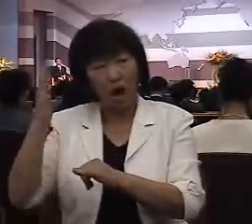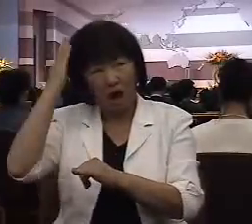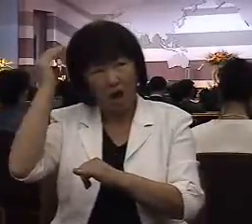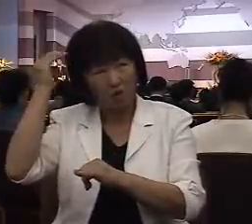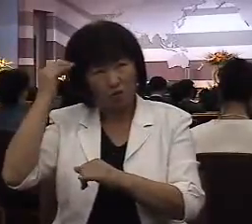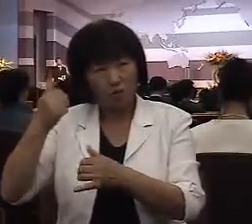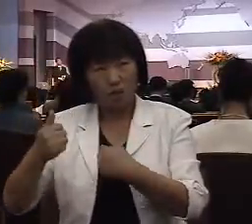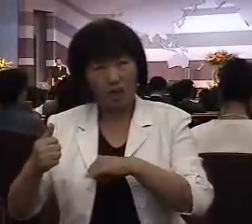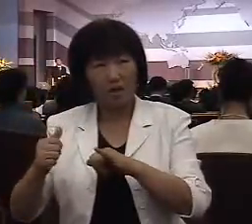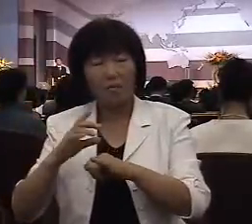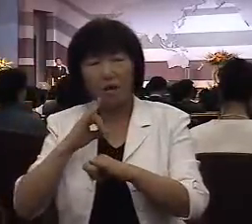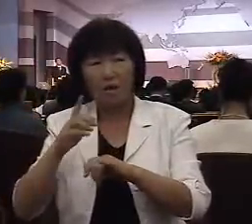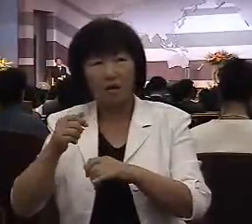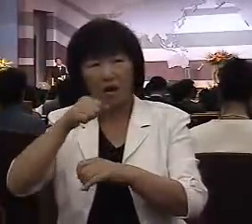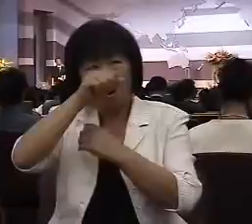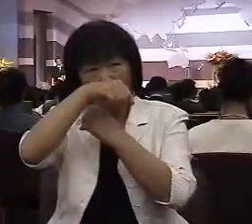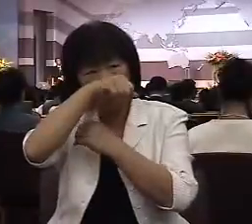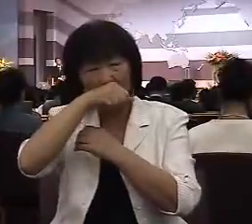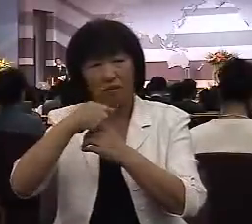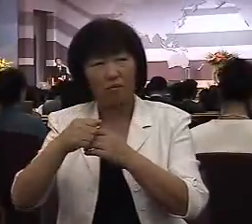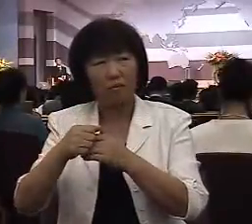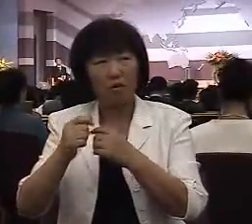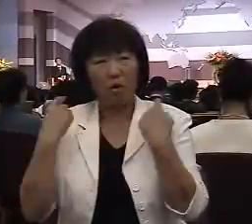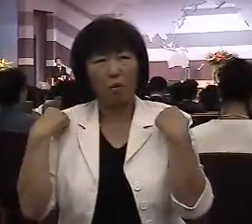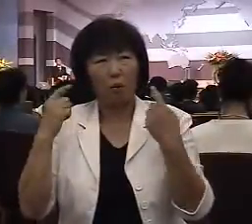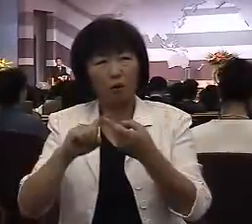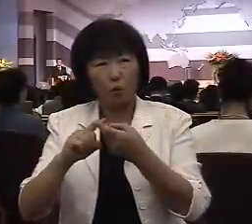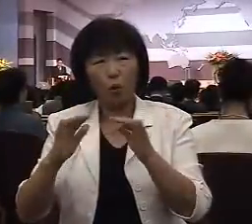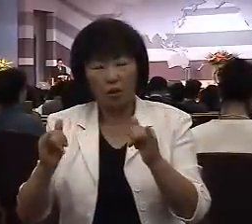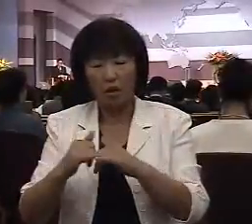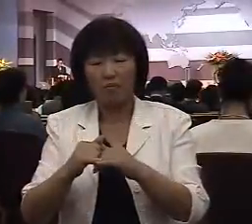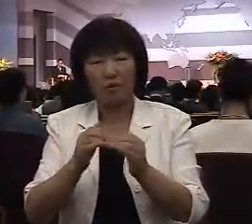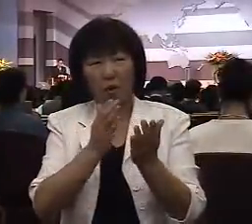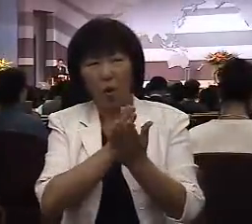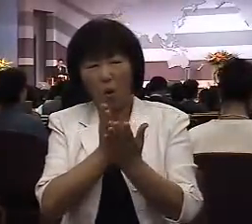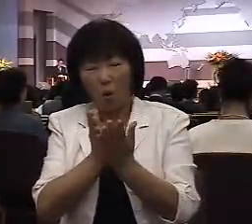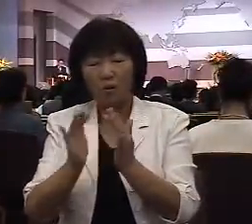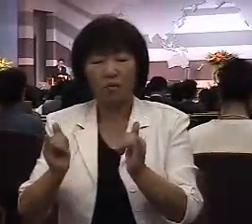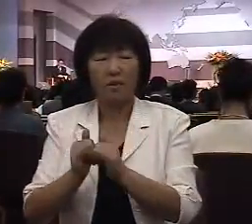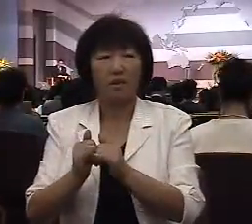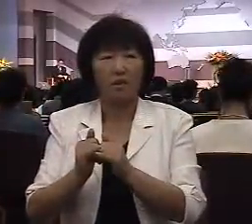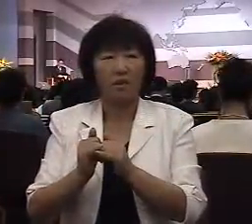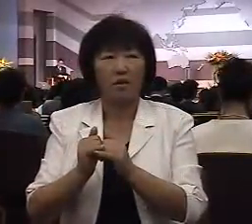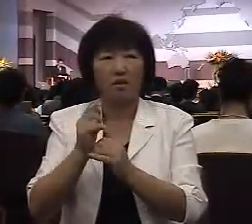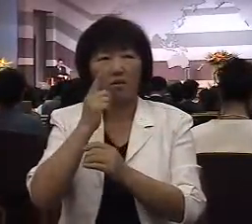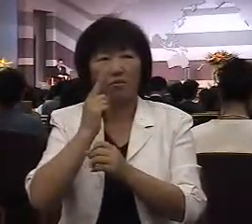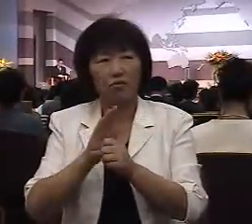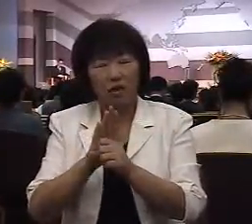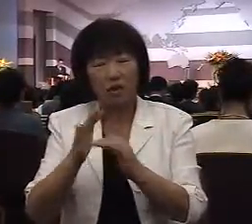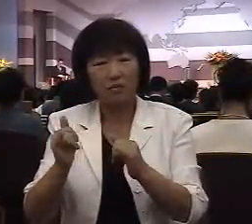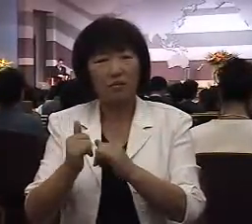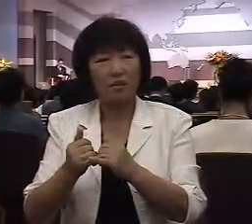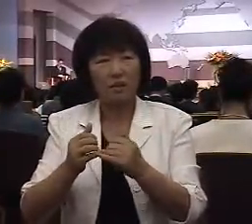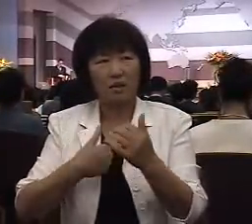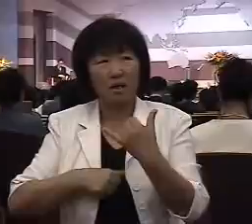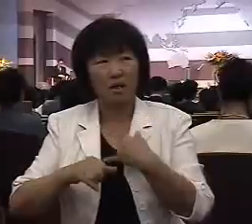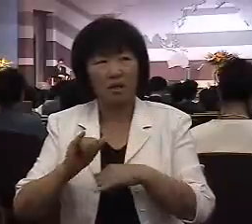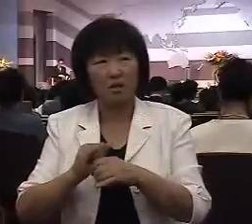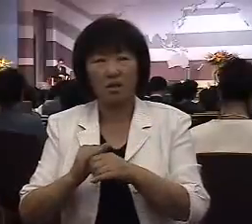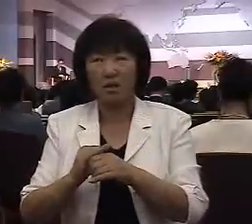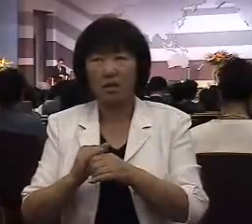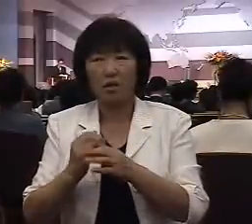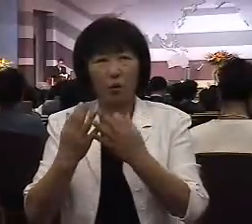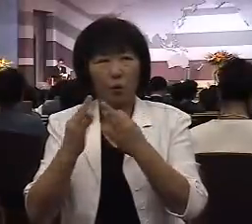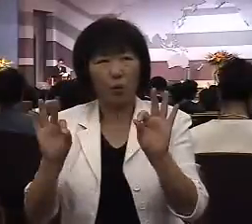자녀들뿐만이 아니고 우리 흑인, 히스패닉 계통의 모든 우리 주위에 있는 불우한 이웃들, 자녀들에게 프리 음악